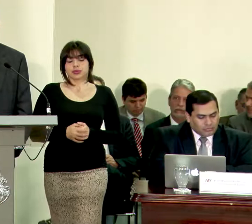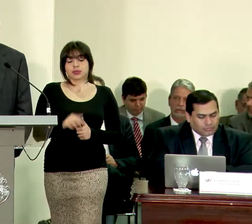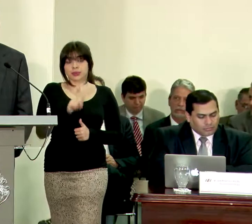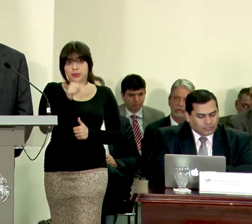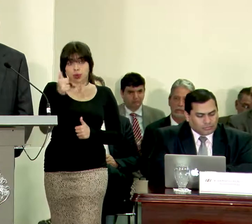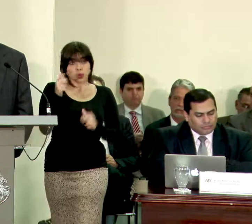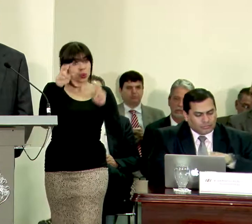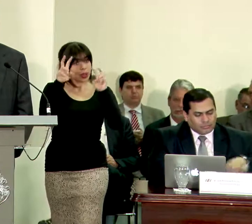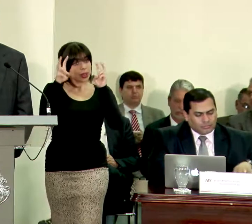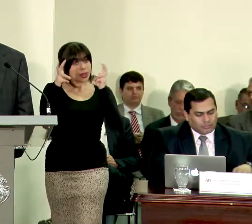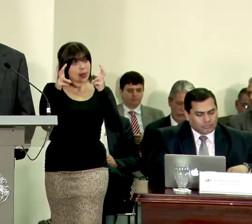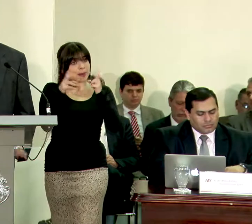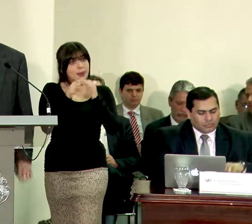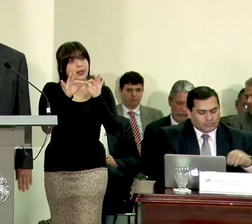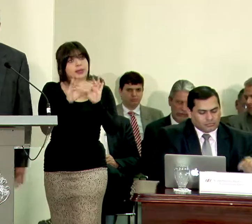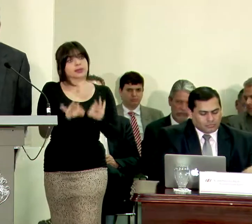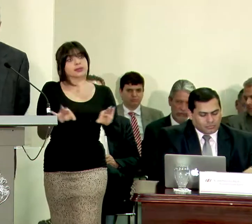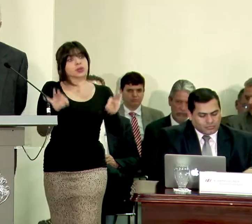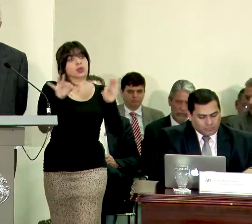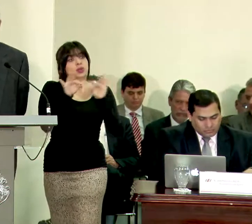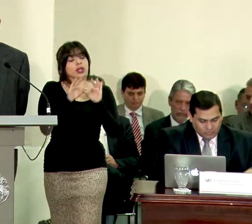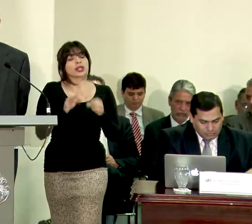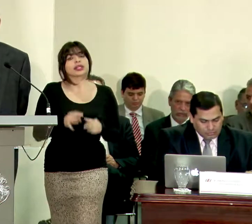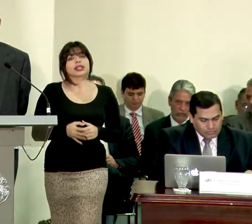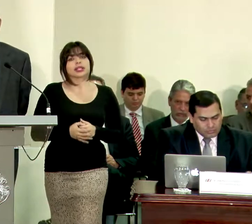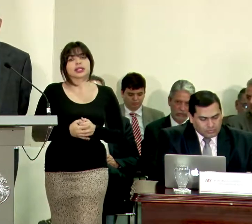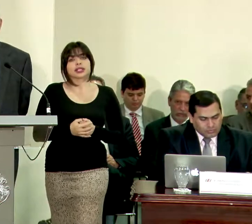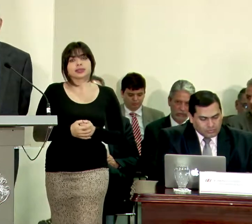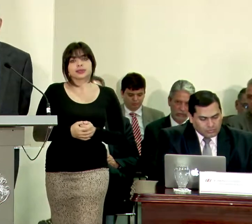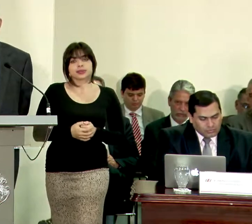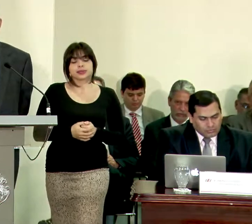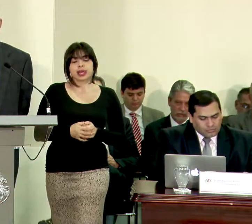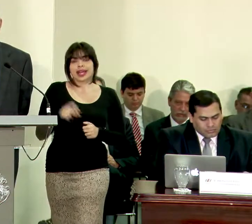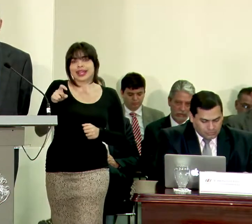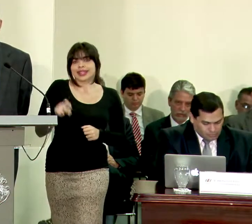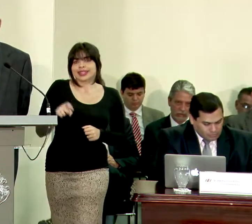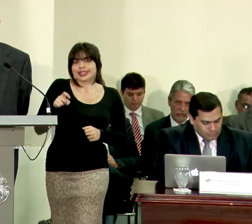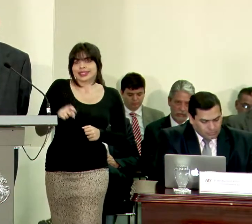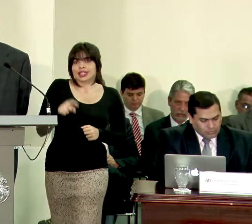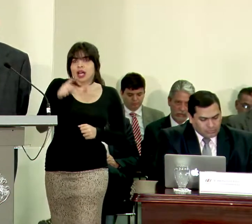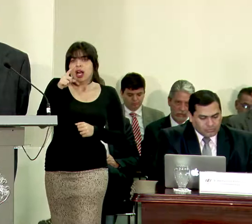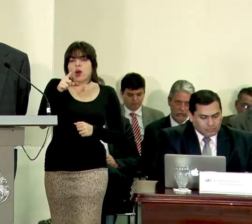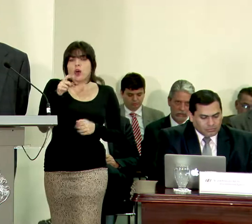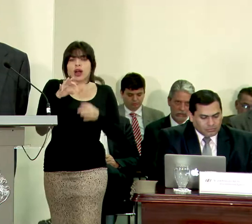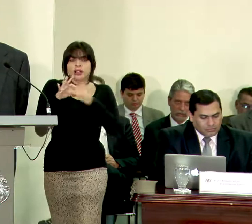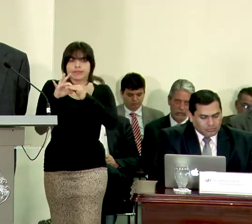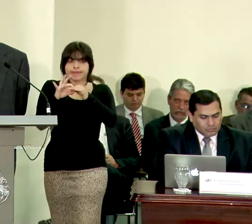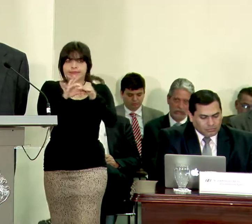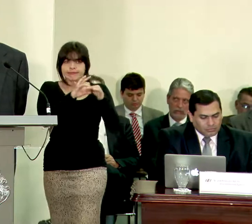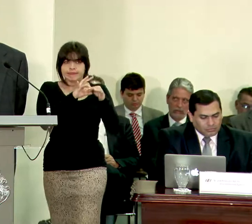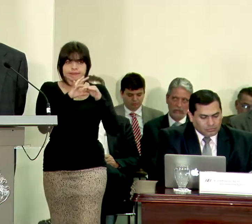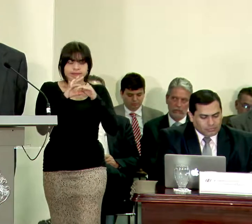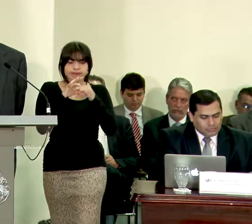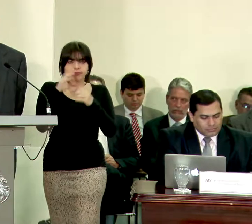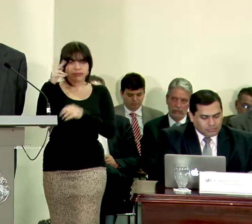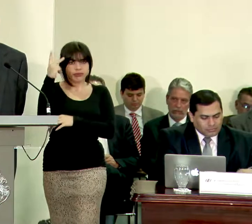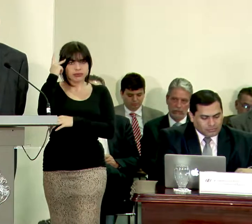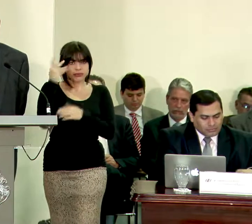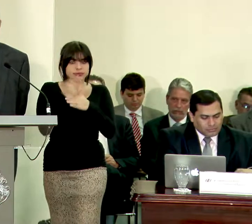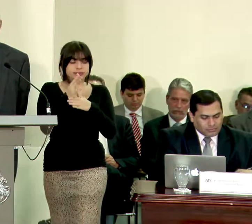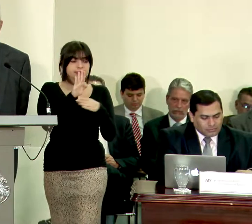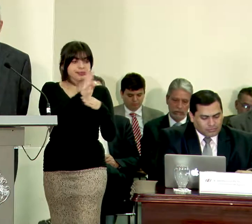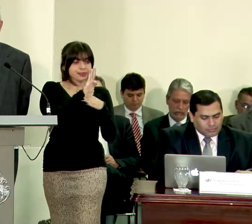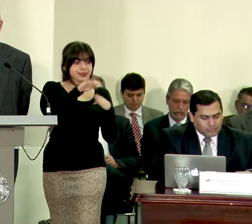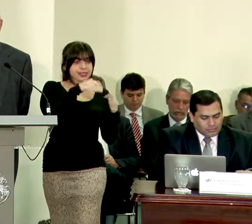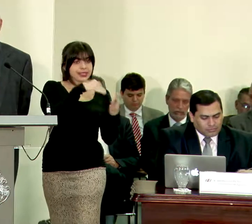Otro tema que es relevante es la necesidad de una coordinación de política entre el Banco